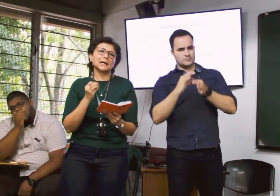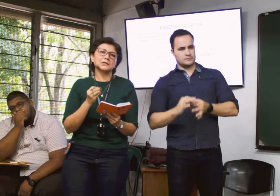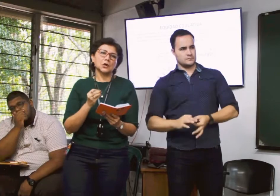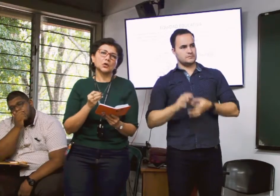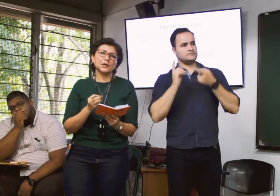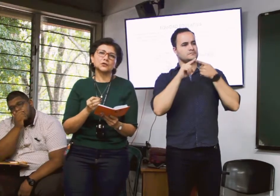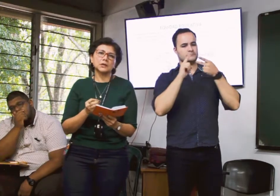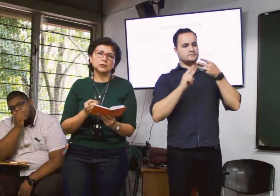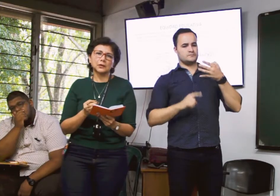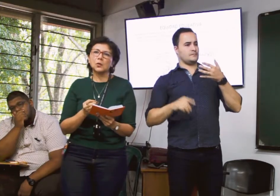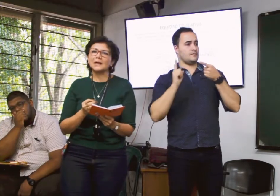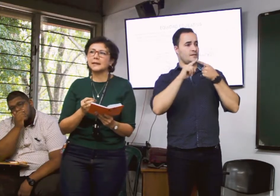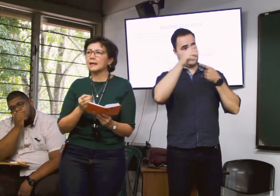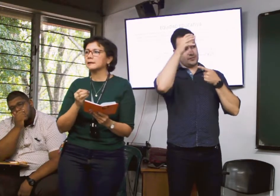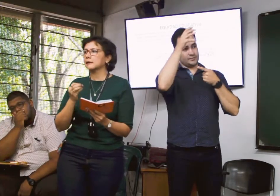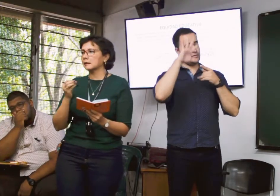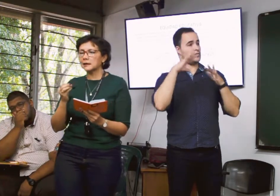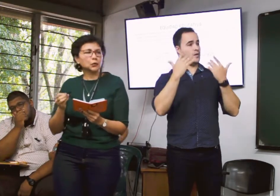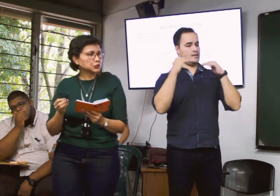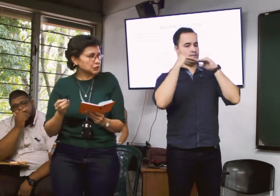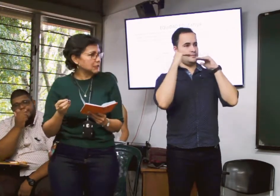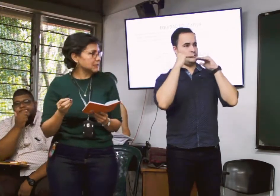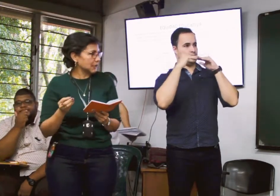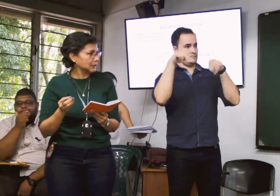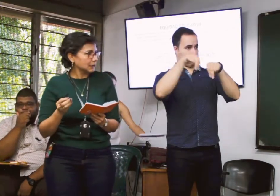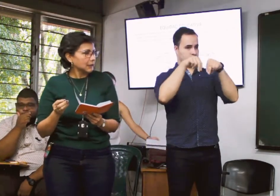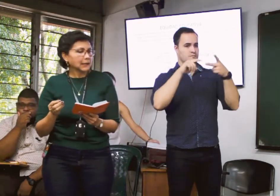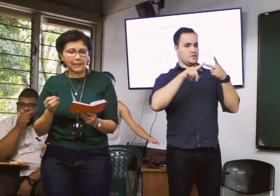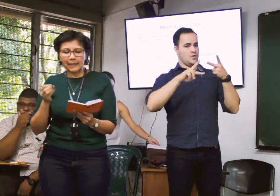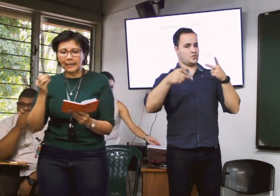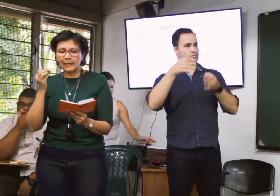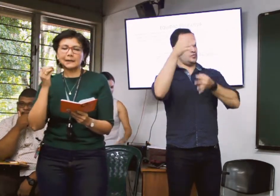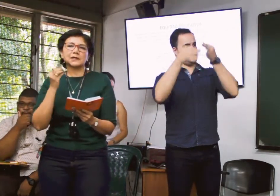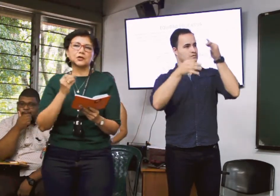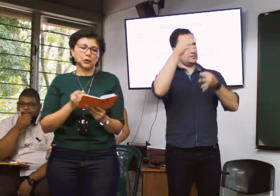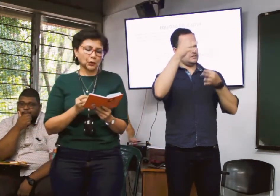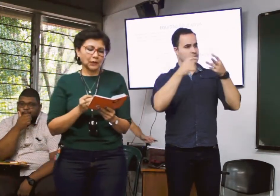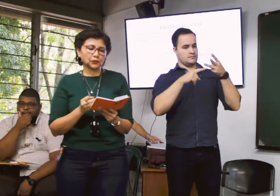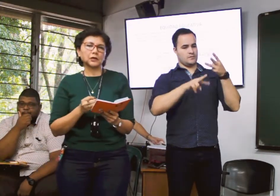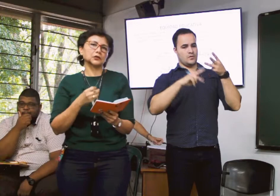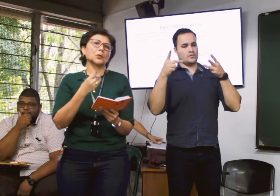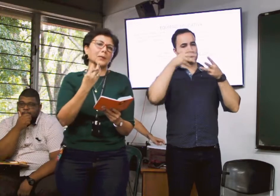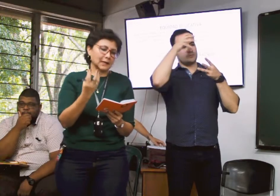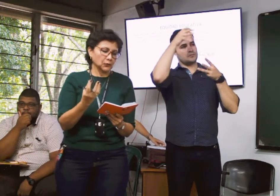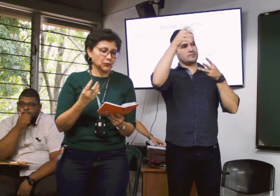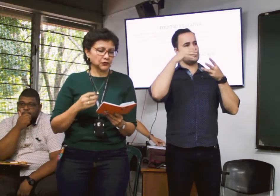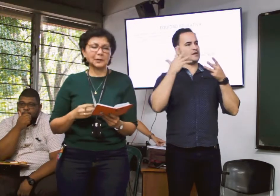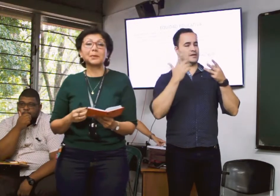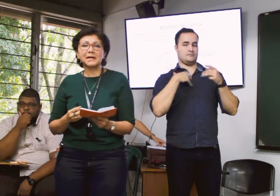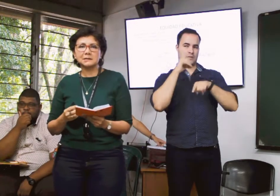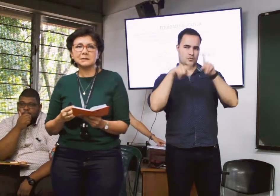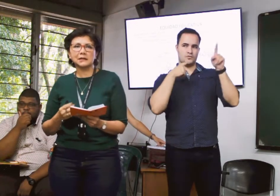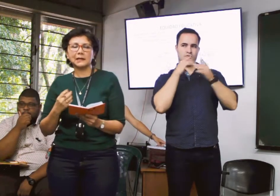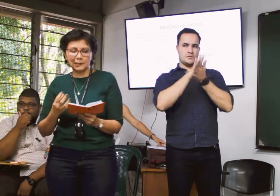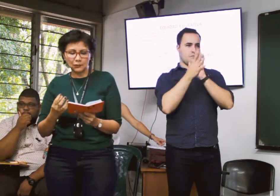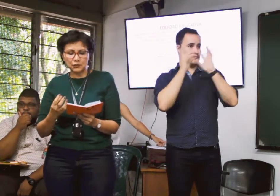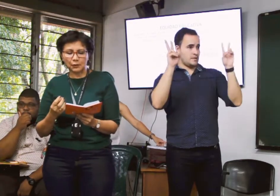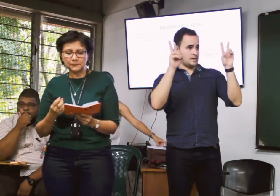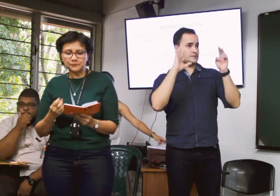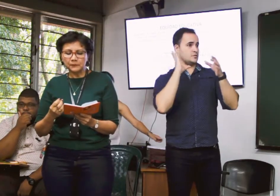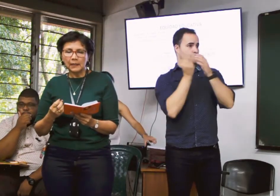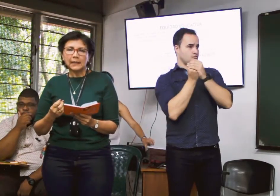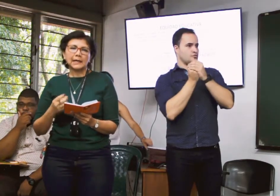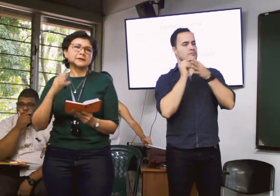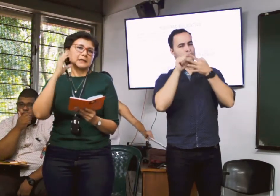la relación con el concepto de igualdad, de justicia, la relación con el concepto para algunos de paz y de